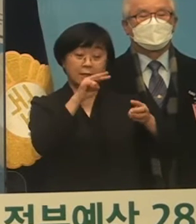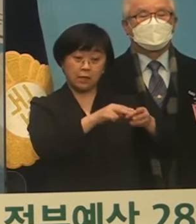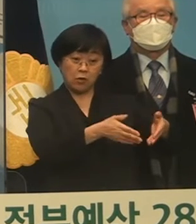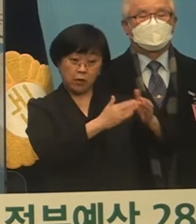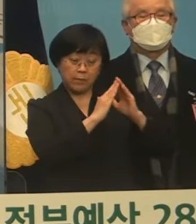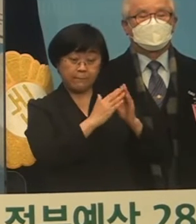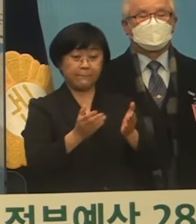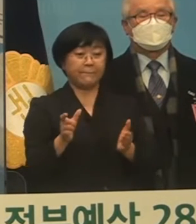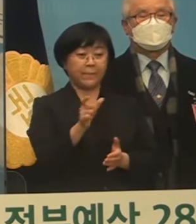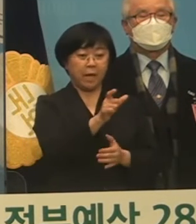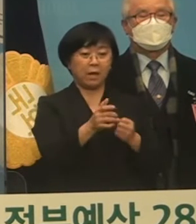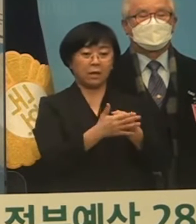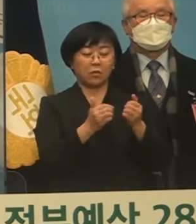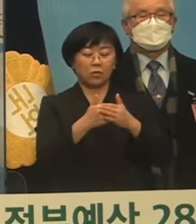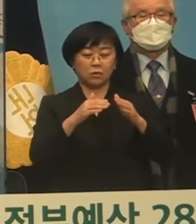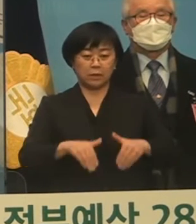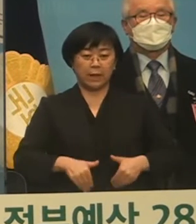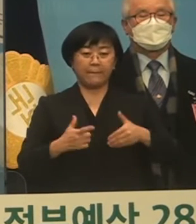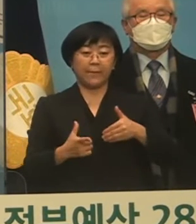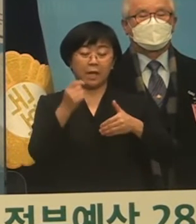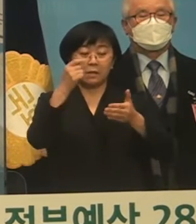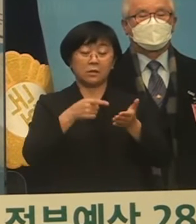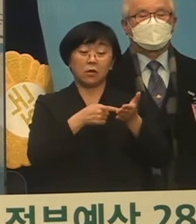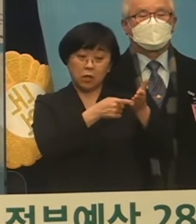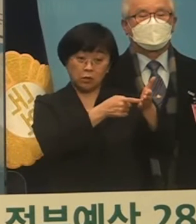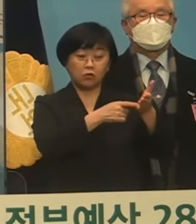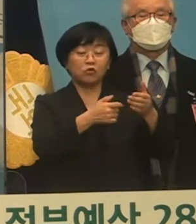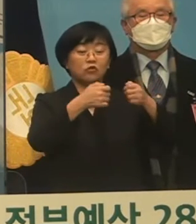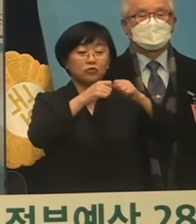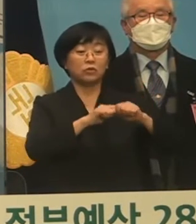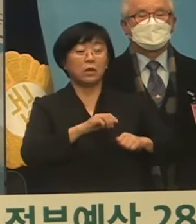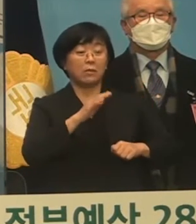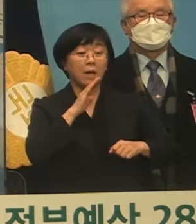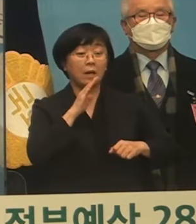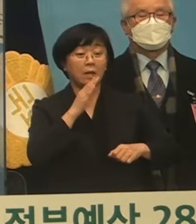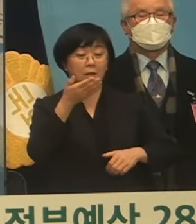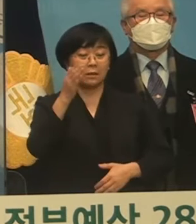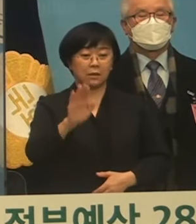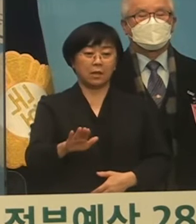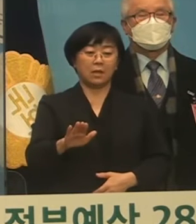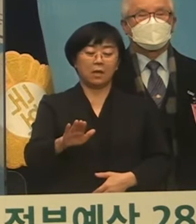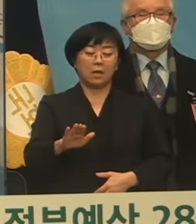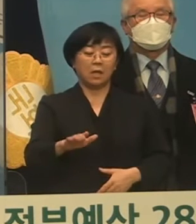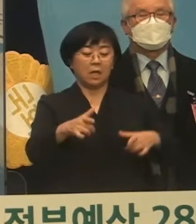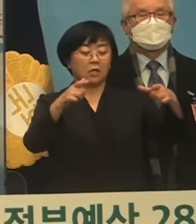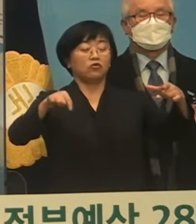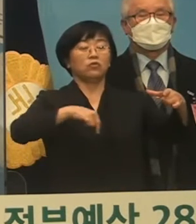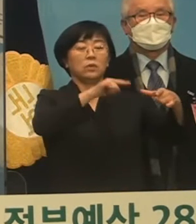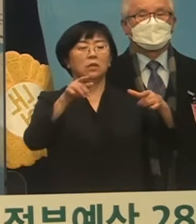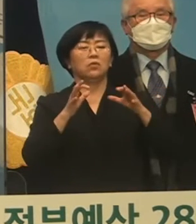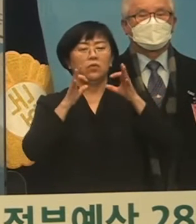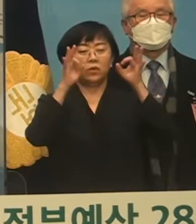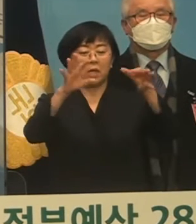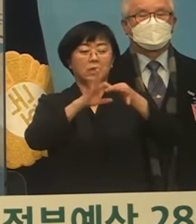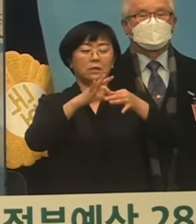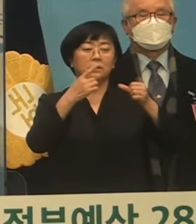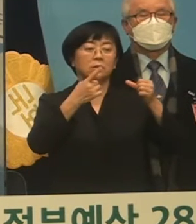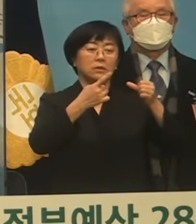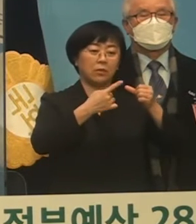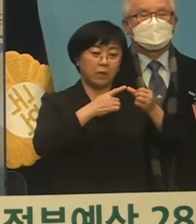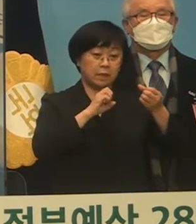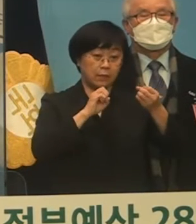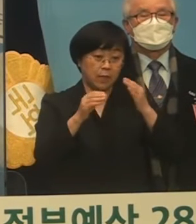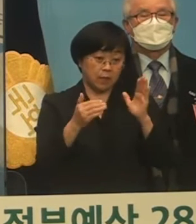되었고 전남 장성 조기 설립이 구체화되었습니다만 이는 장성 국민들의 노력에 의한 첫